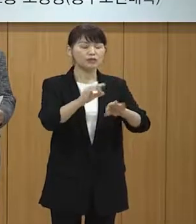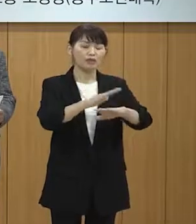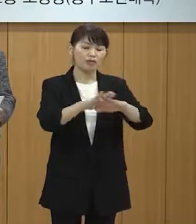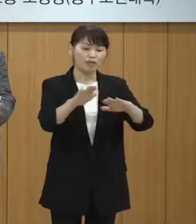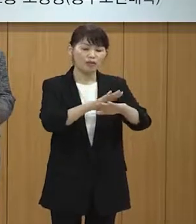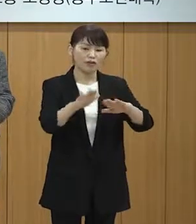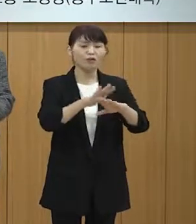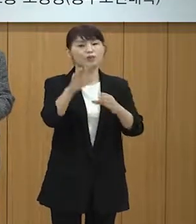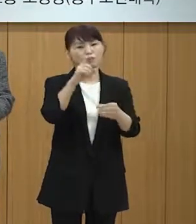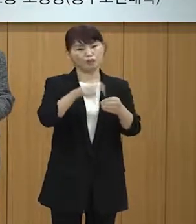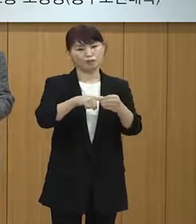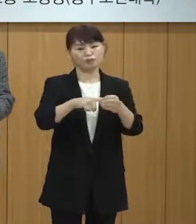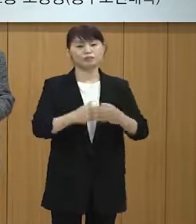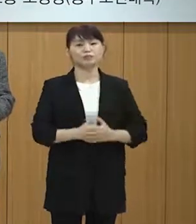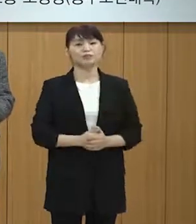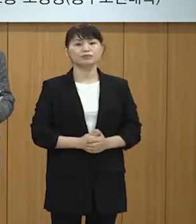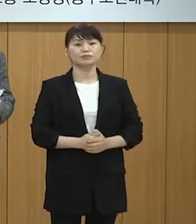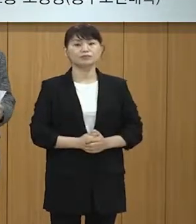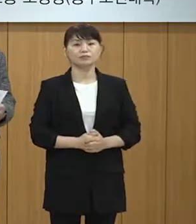꾀하고자 합니다.